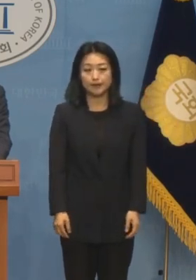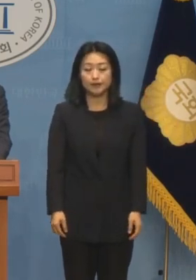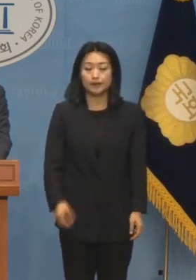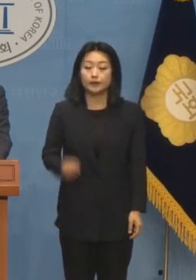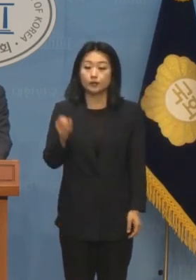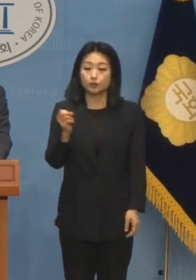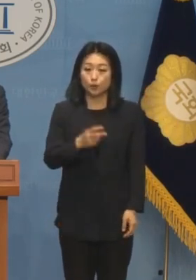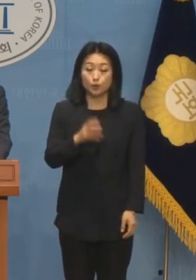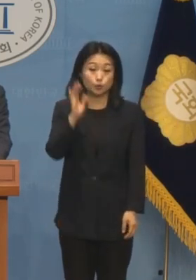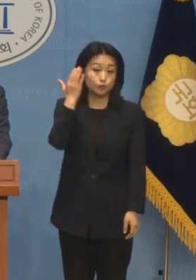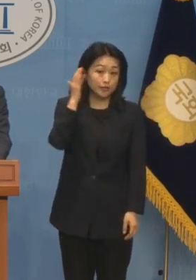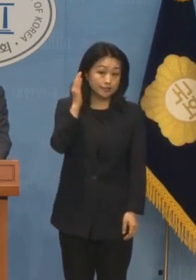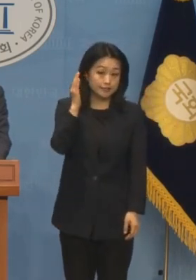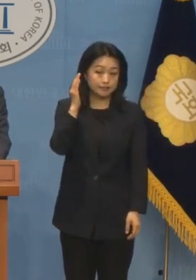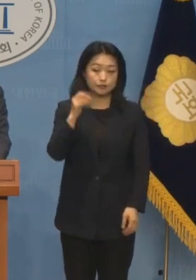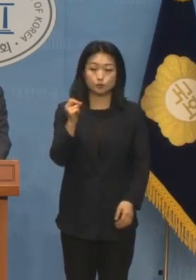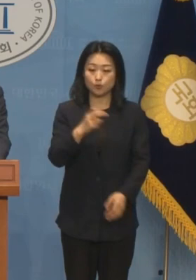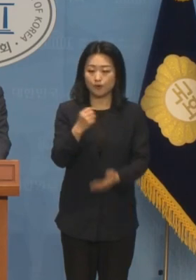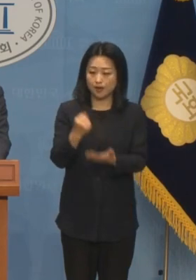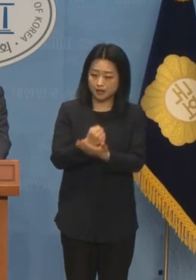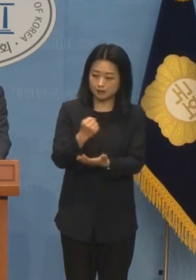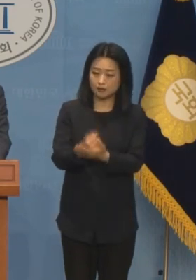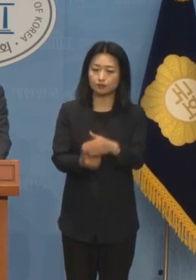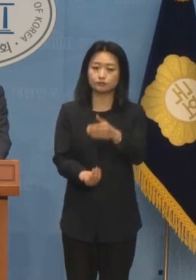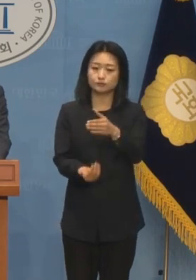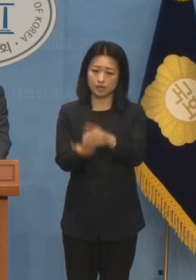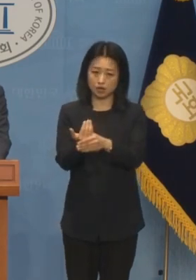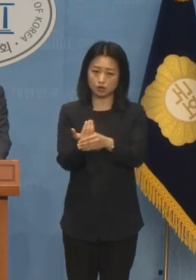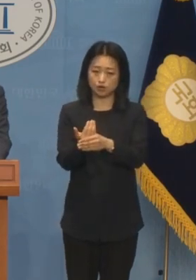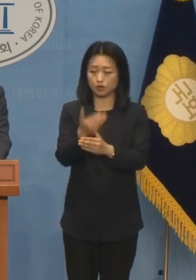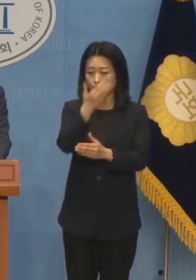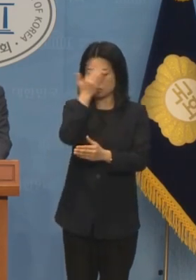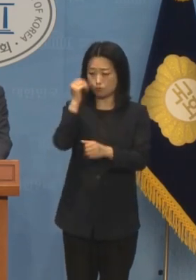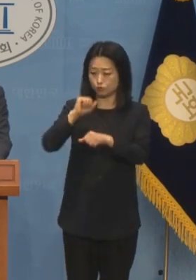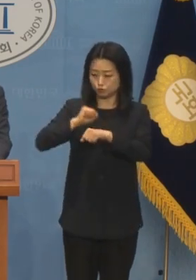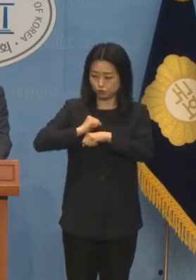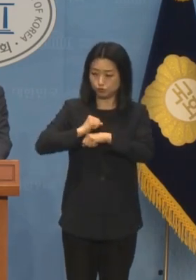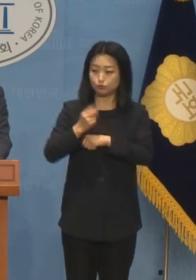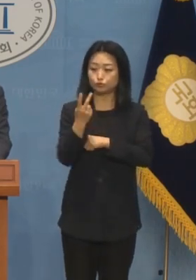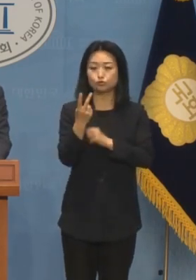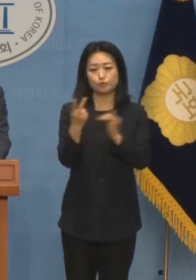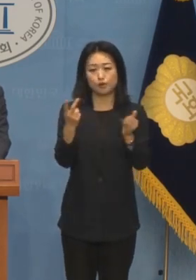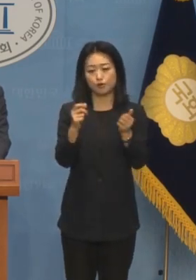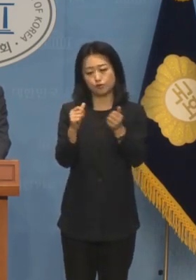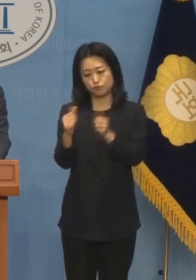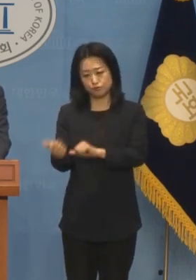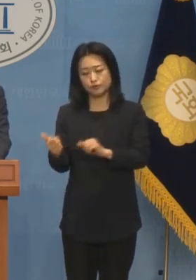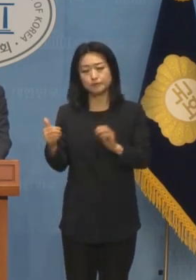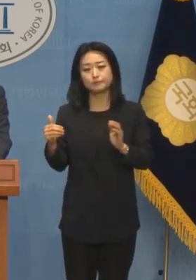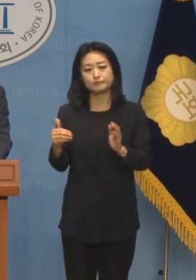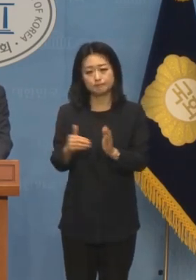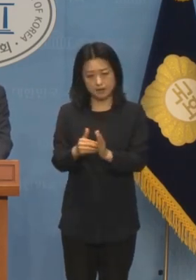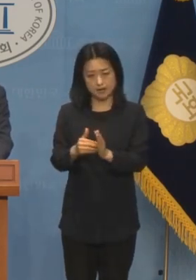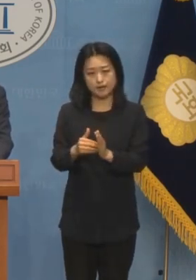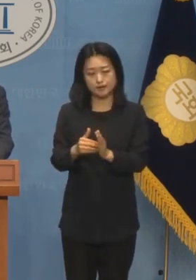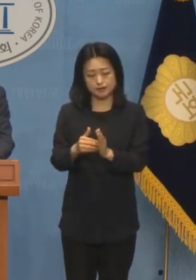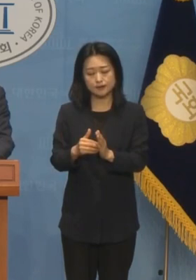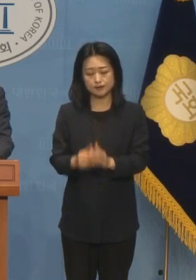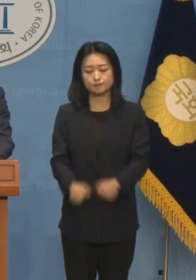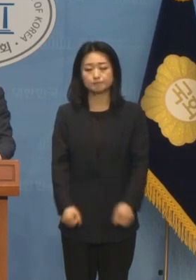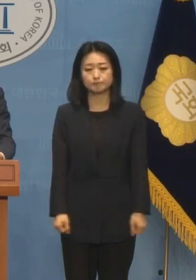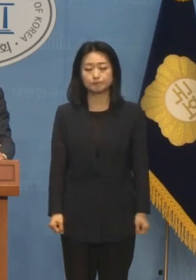그런 가운데 최근 또다시 안타까운 두 젊은 군인이 어이없이 어이없는